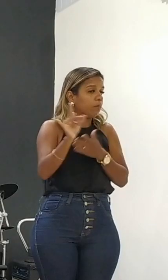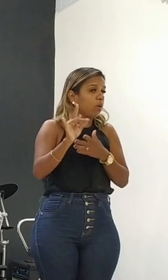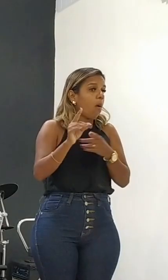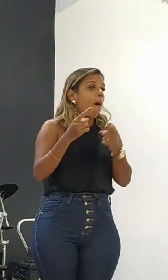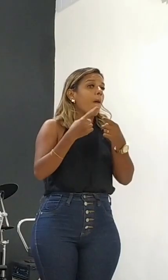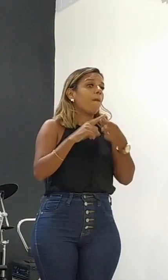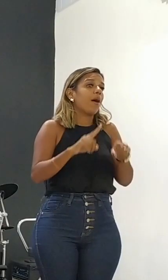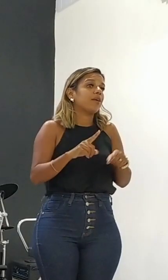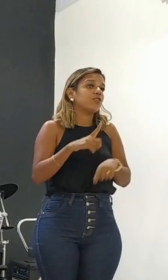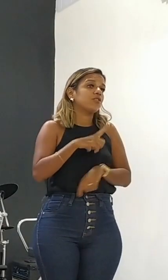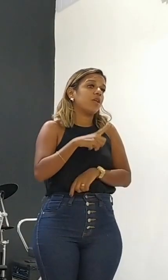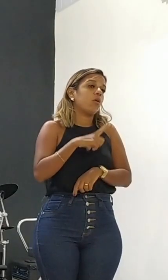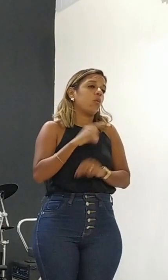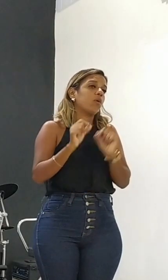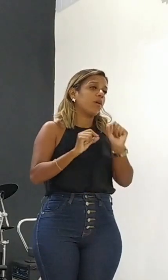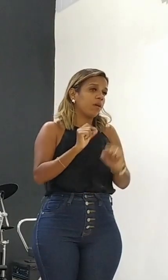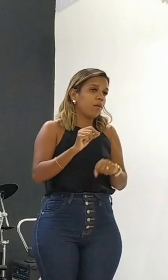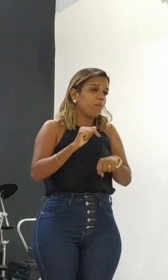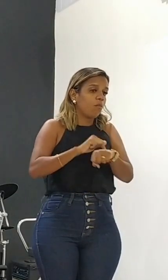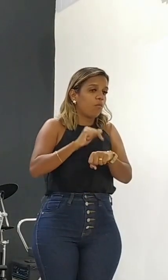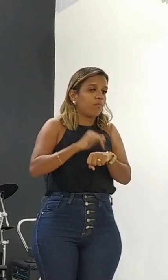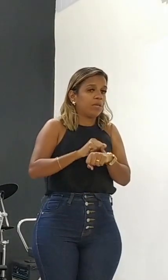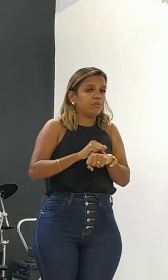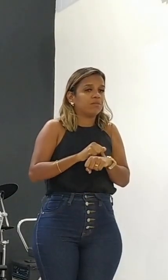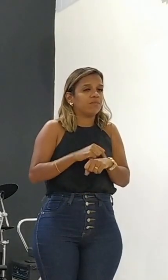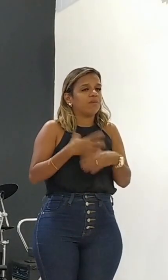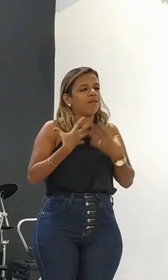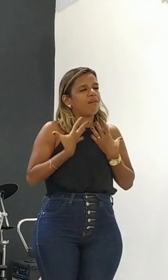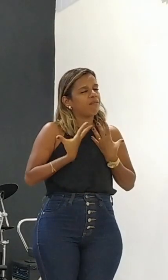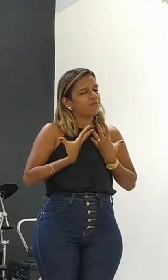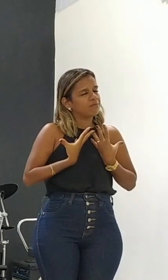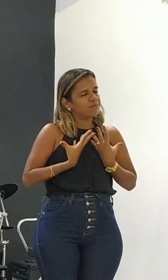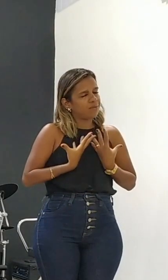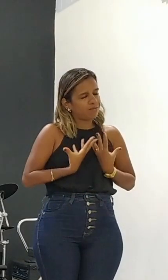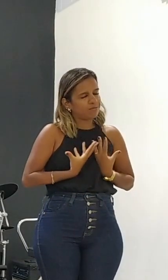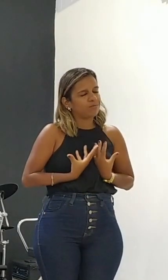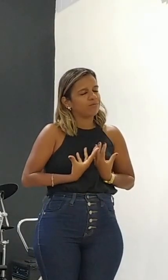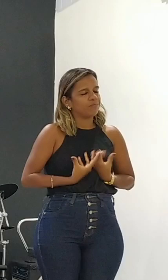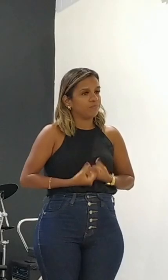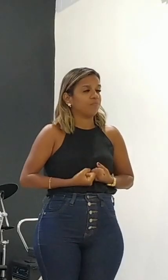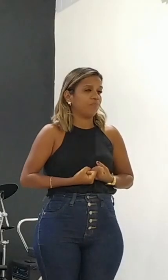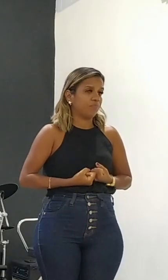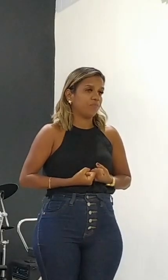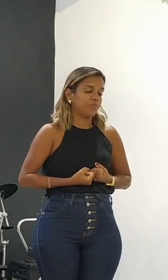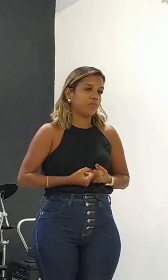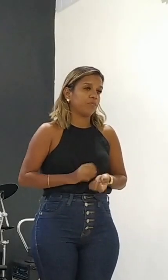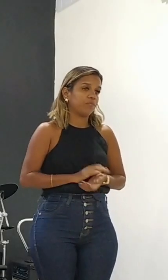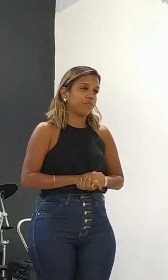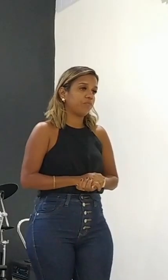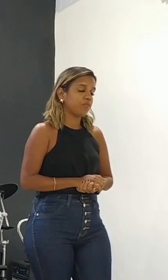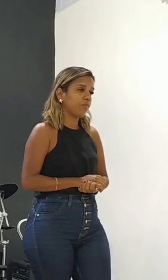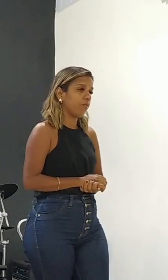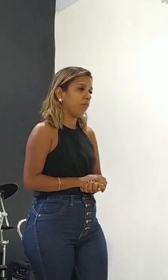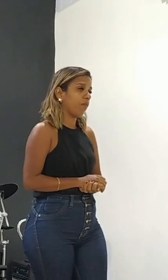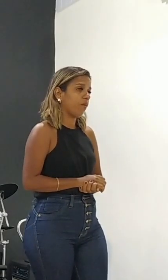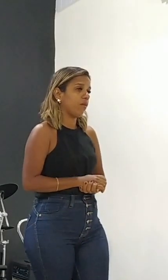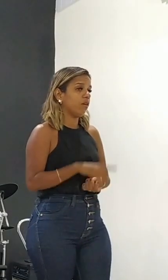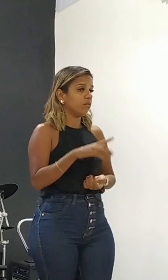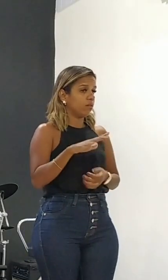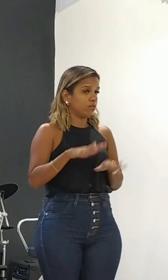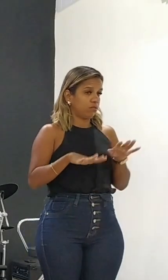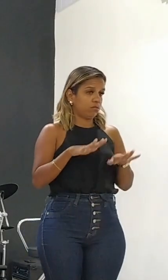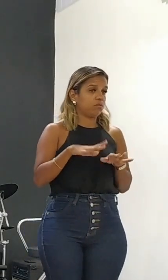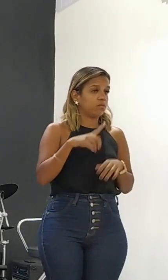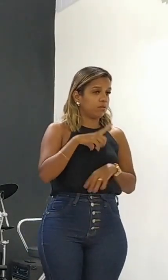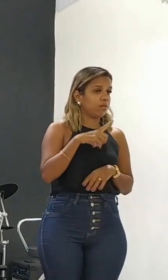vem momentos, irmãos, em que bate um desânimo na gente. Existem situações em que bate um